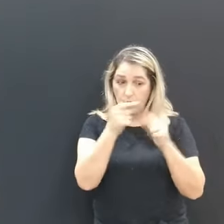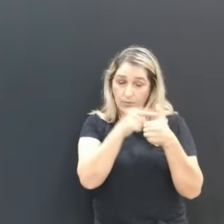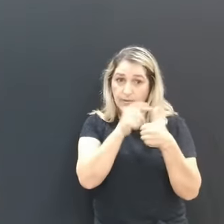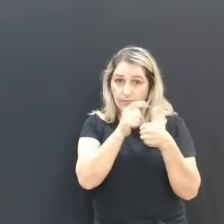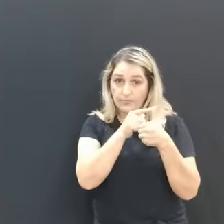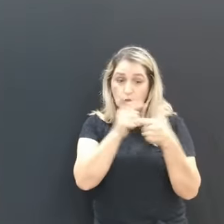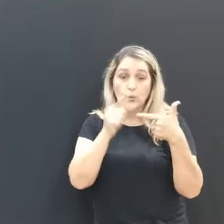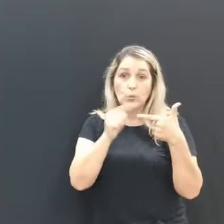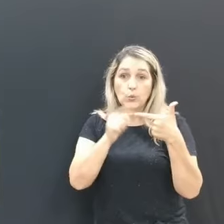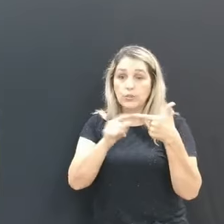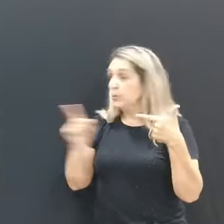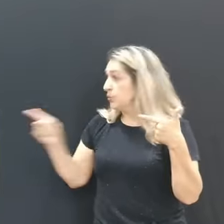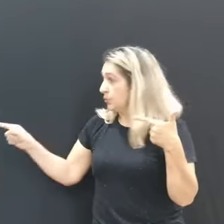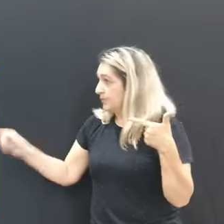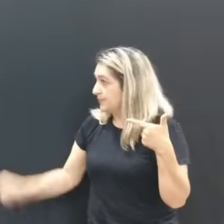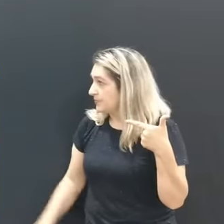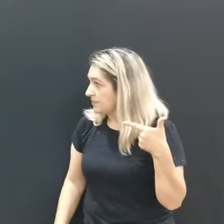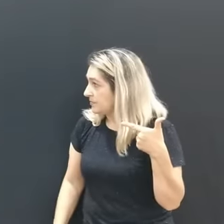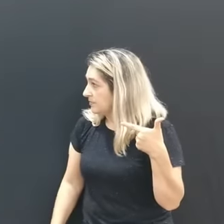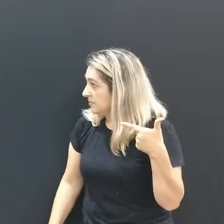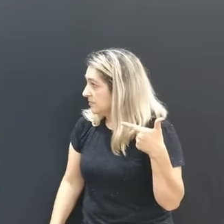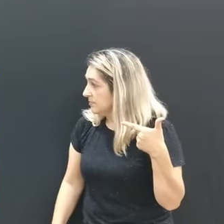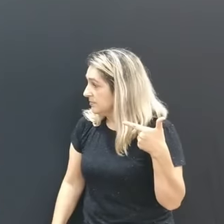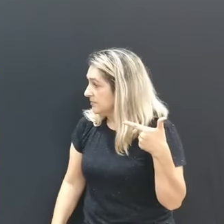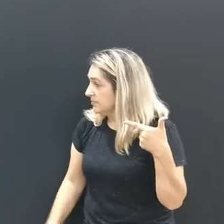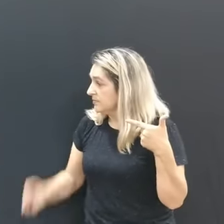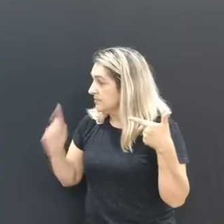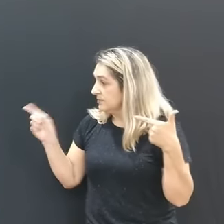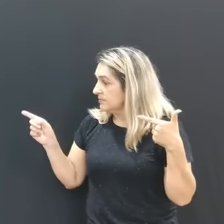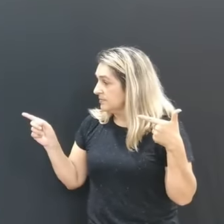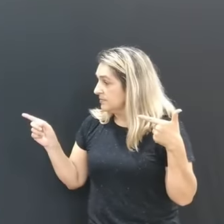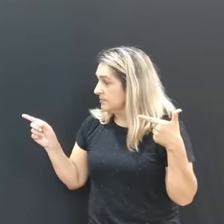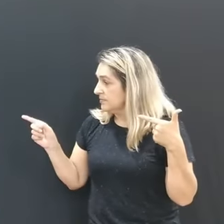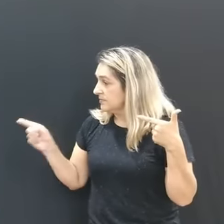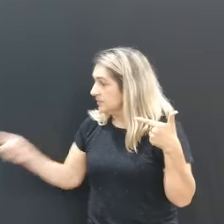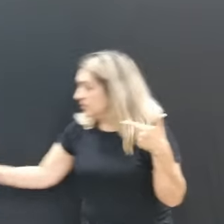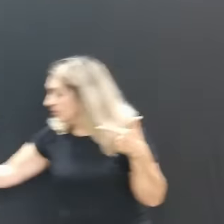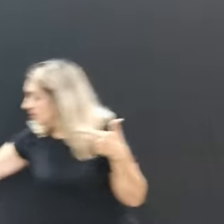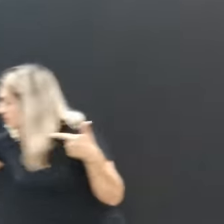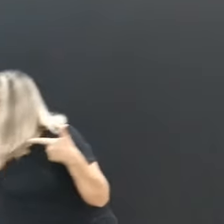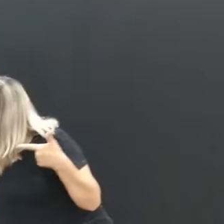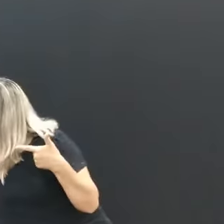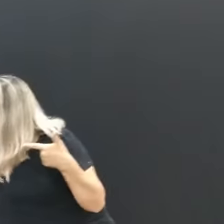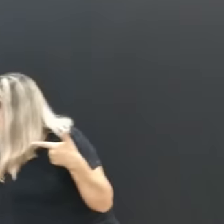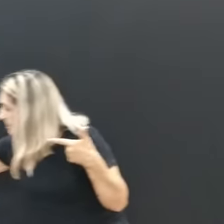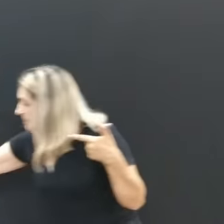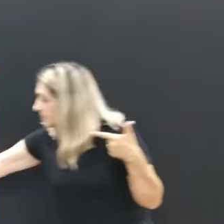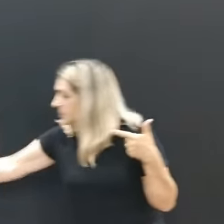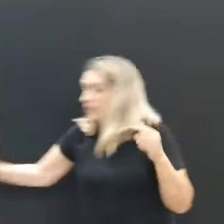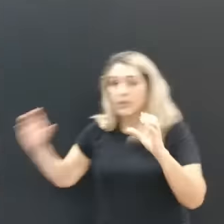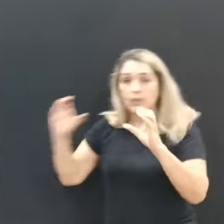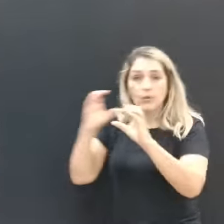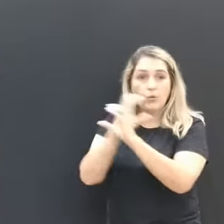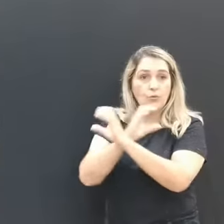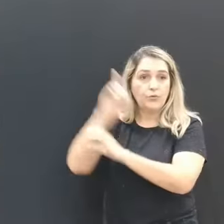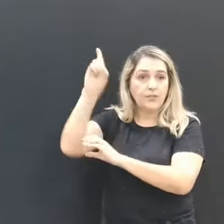né? Primeiro, né, vamos olhar aqui. Primeiro, Jesus venceu, tá? E podemos